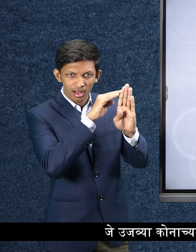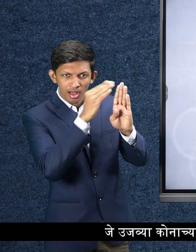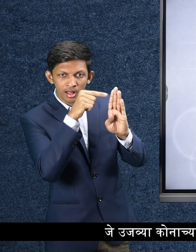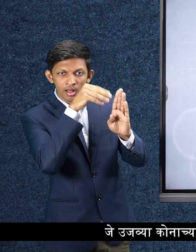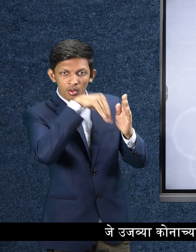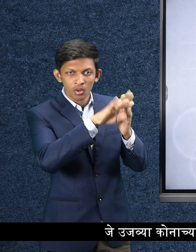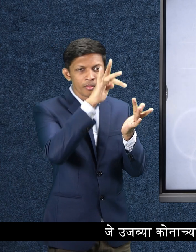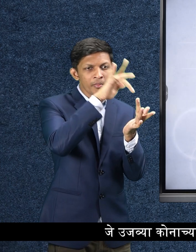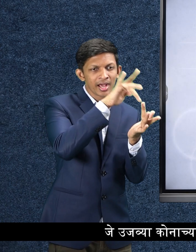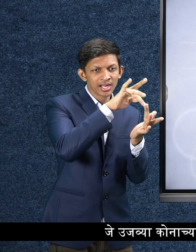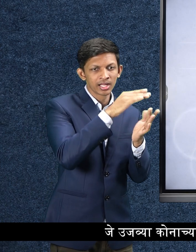करते.